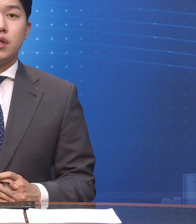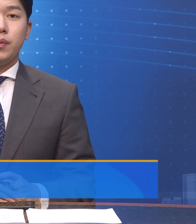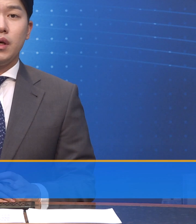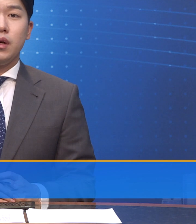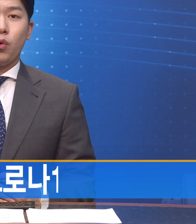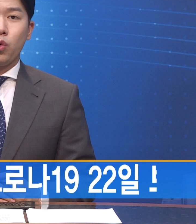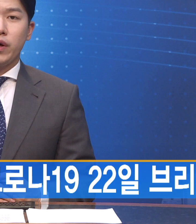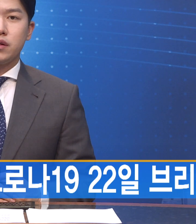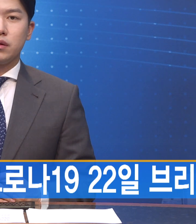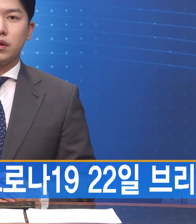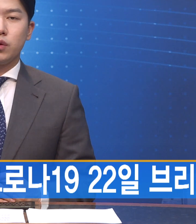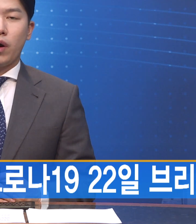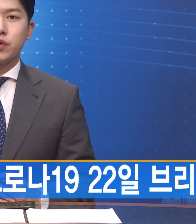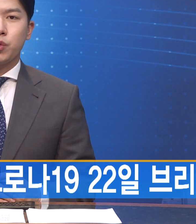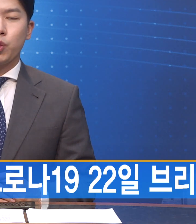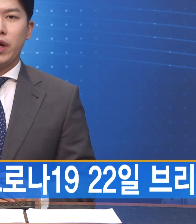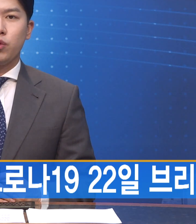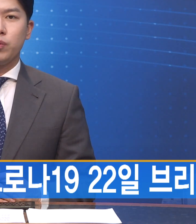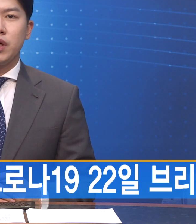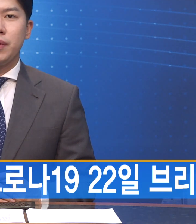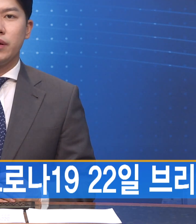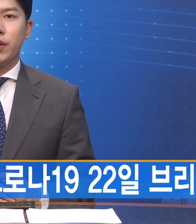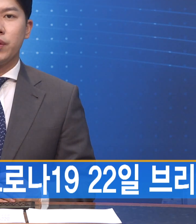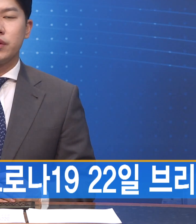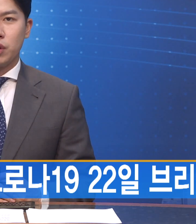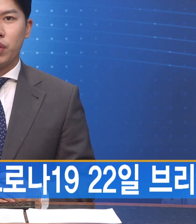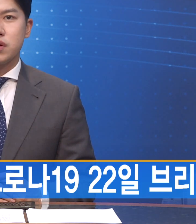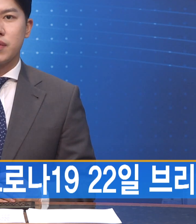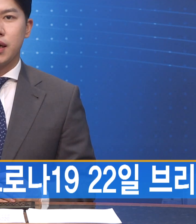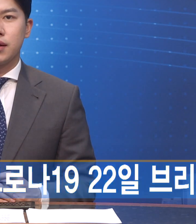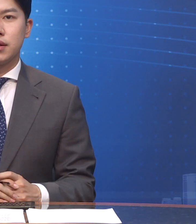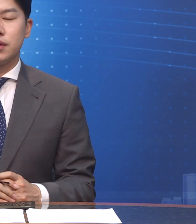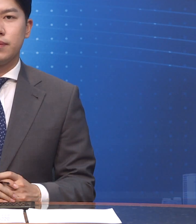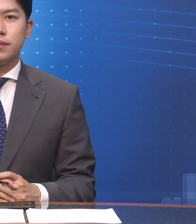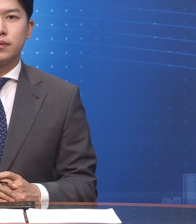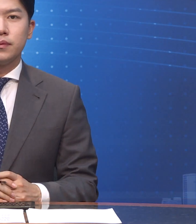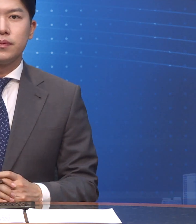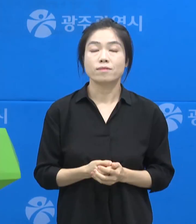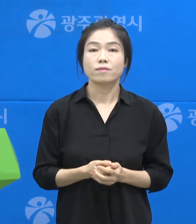네, 이어서 22일 오후에 있었던 광주시 코로나19 브리핑 내용 들어보겠습니다.